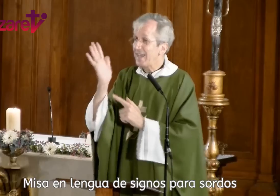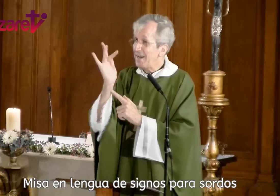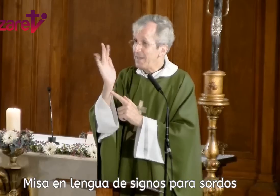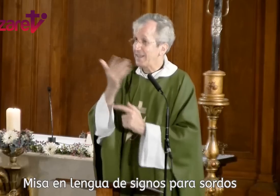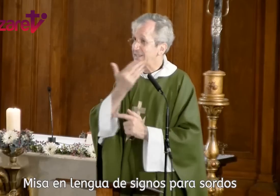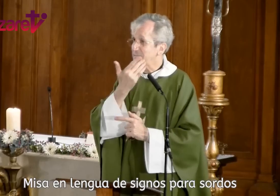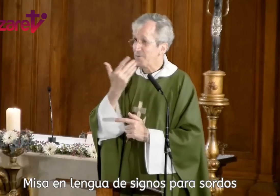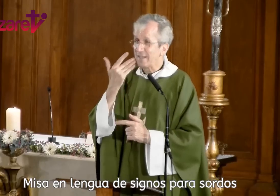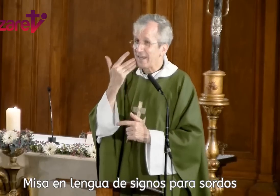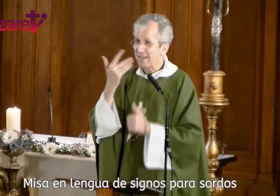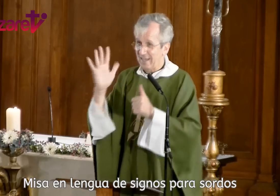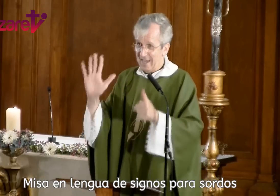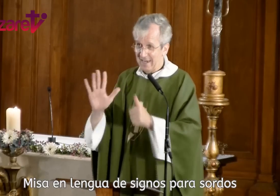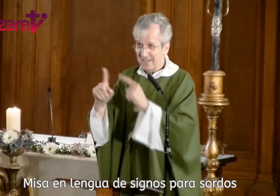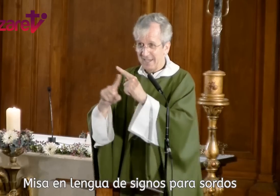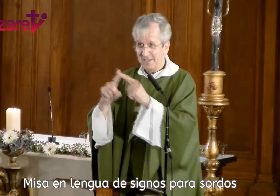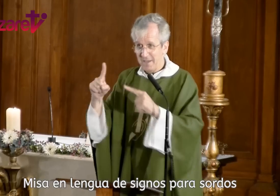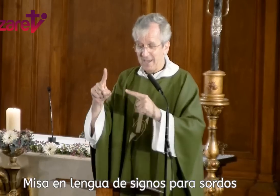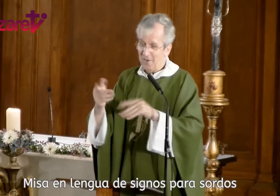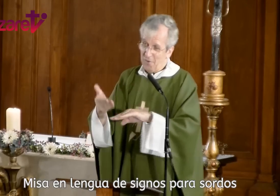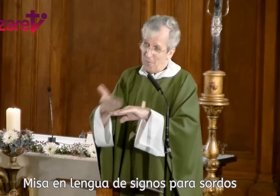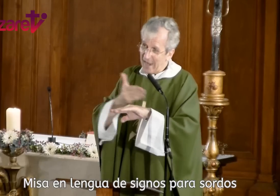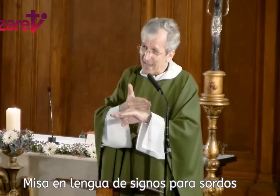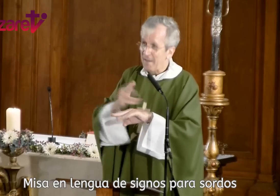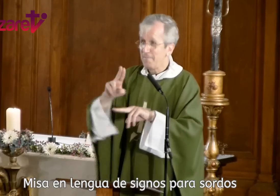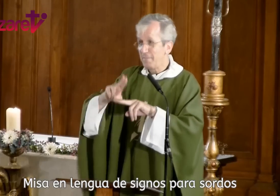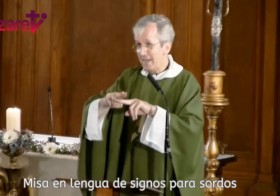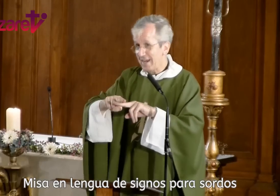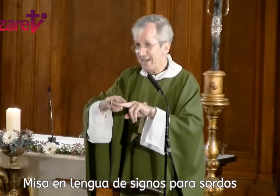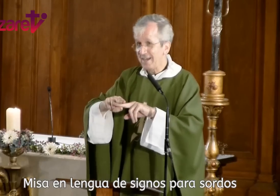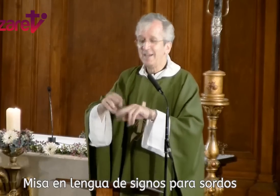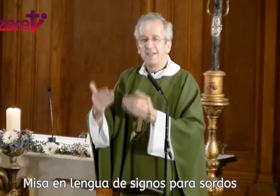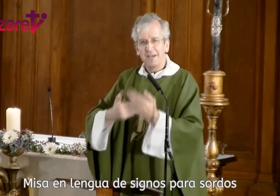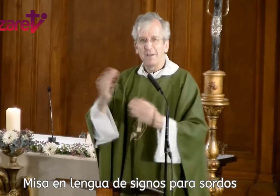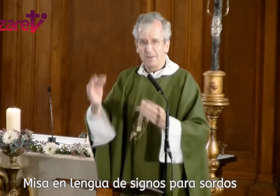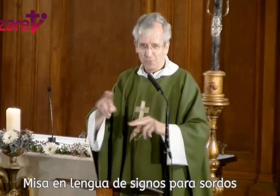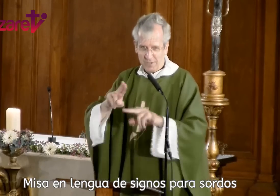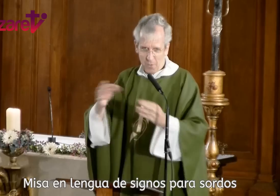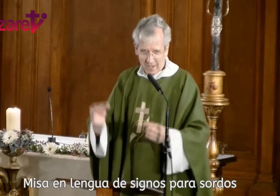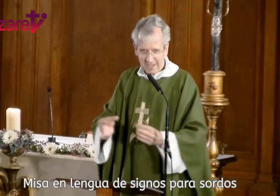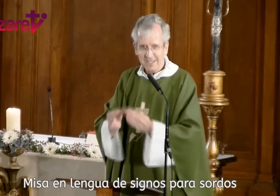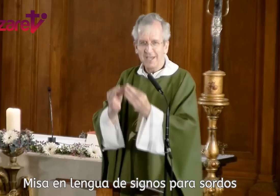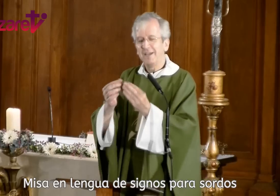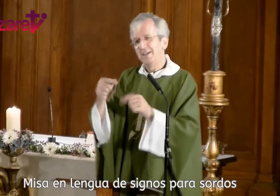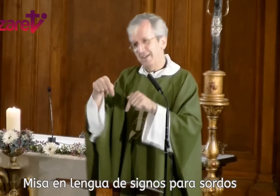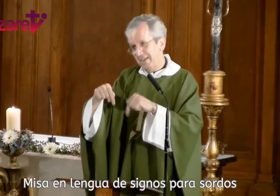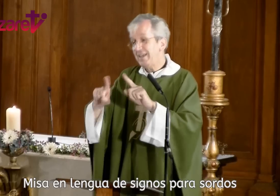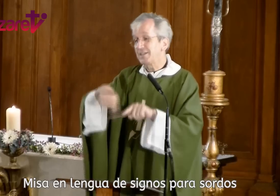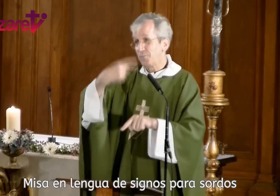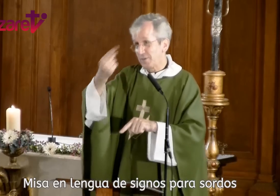el viernes por la tarde a las 6:30, como cada vigilia, celebraremos la Eucaristía y después